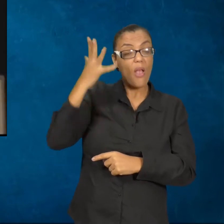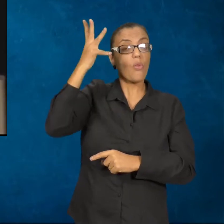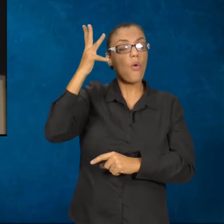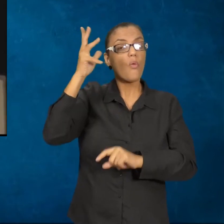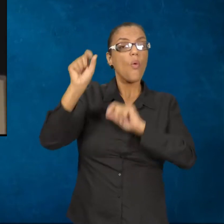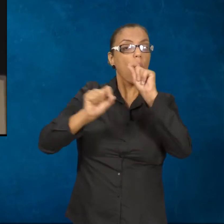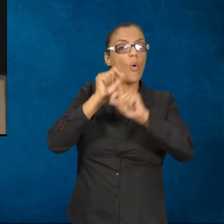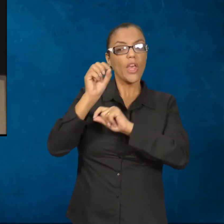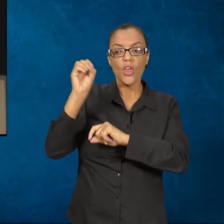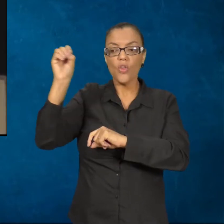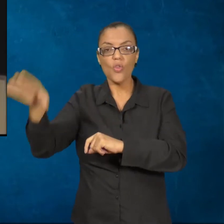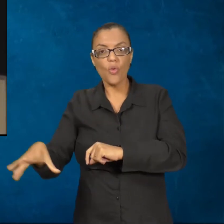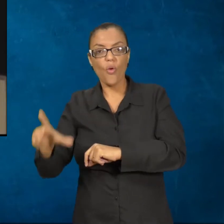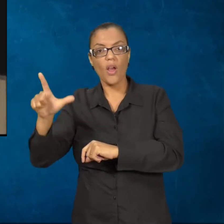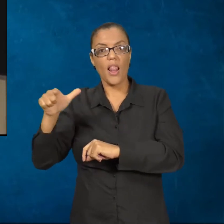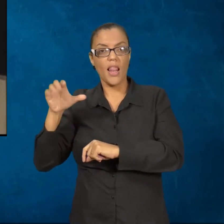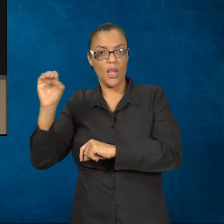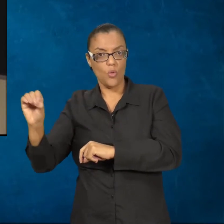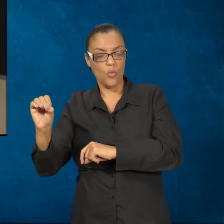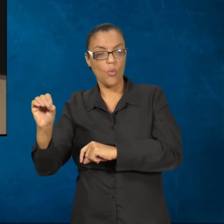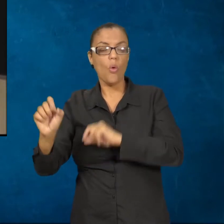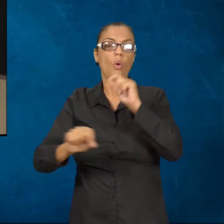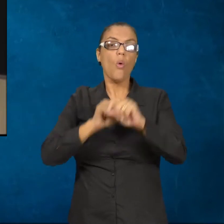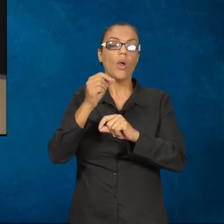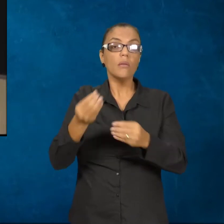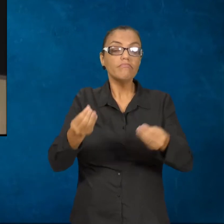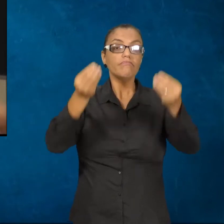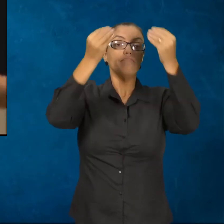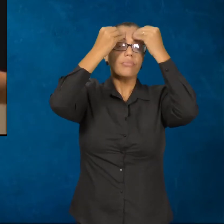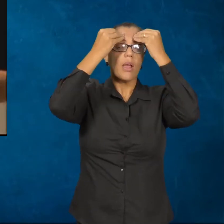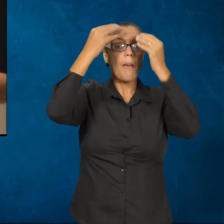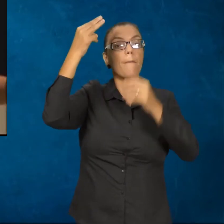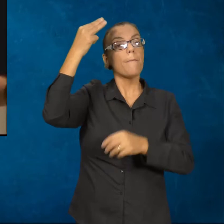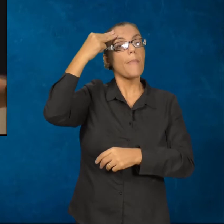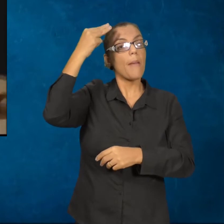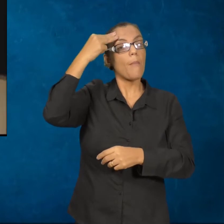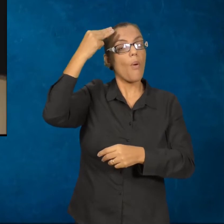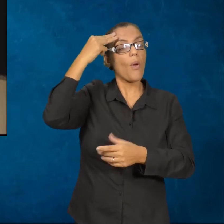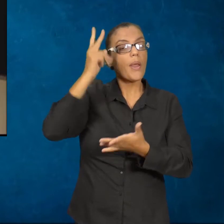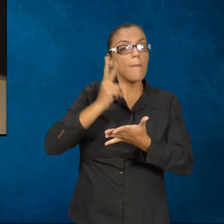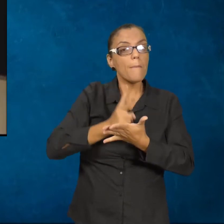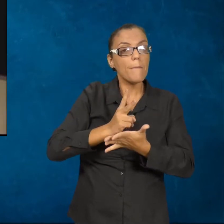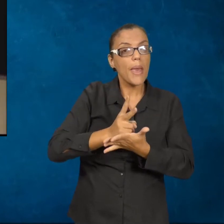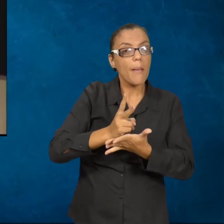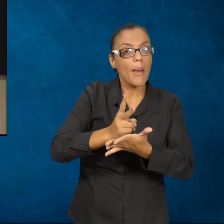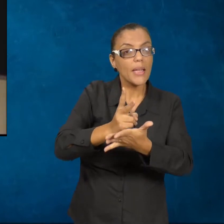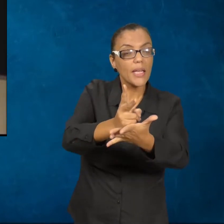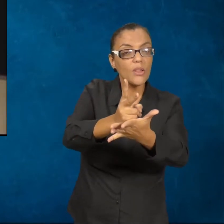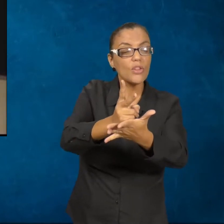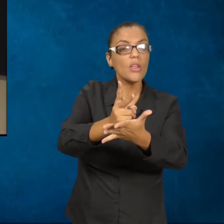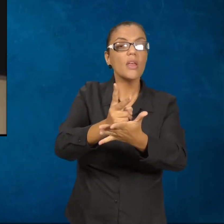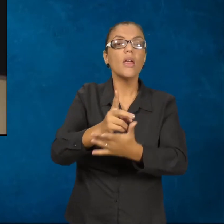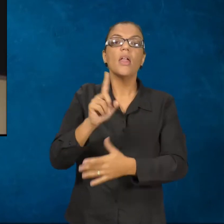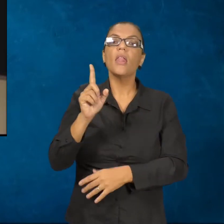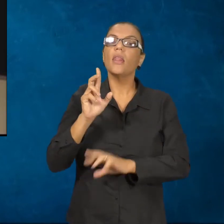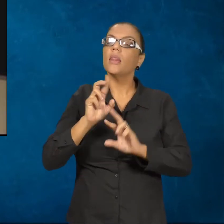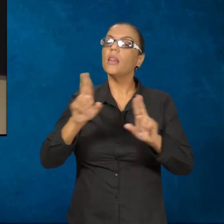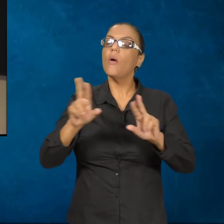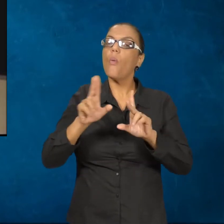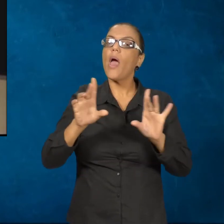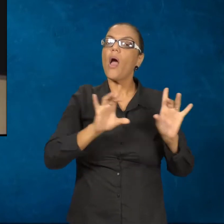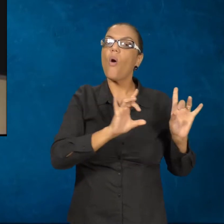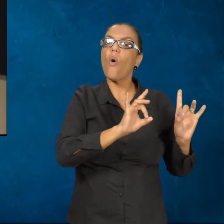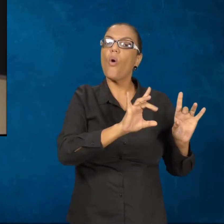para o lixo e o que vai para a memória permanente não é uma rotina racional, é uma